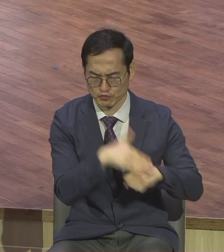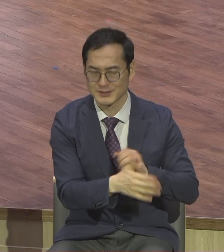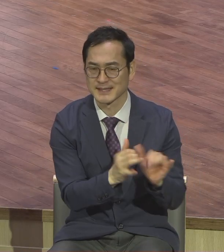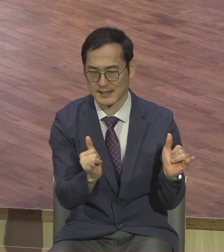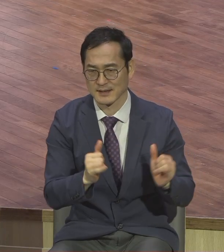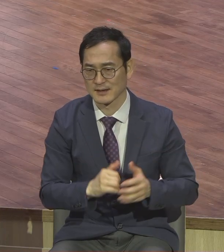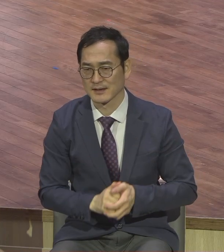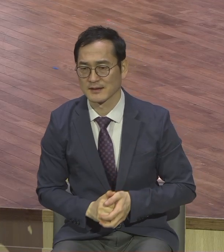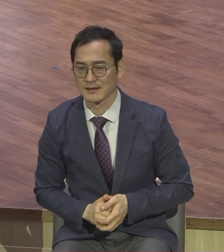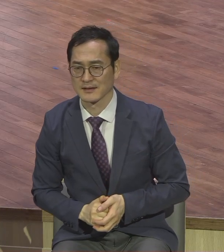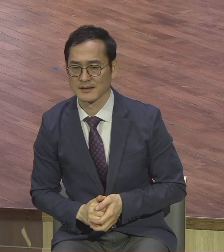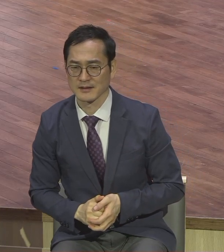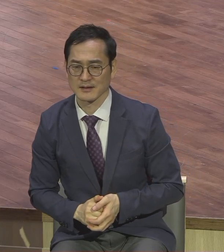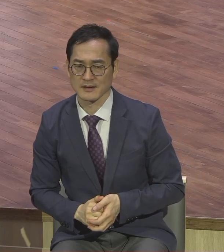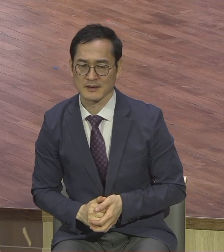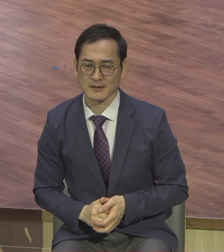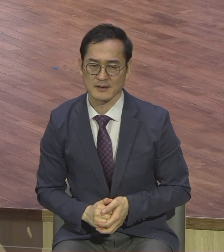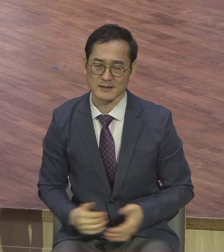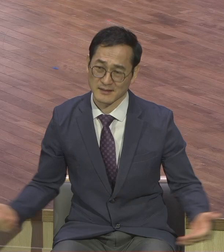율법이지요.